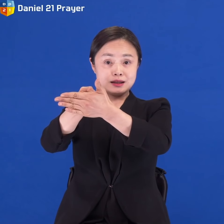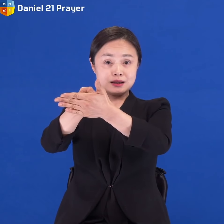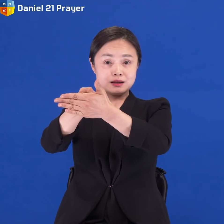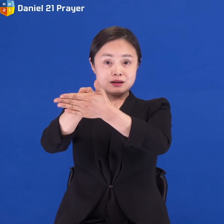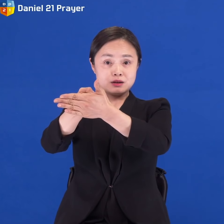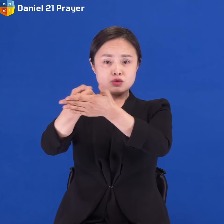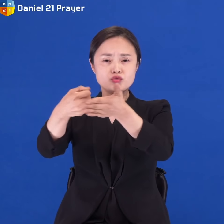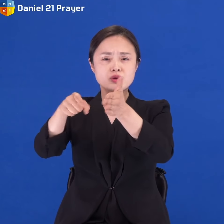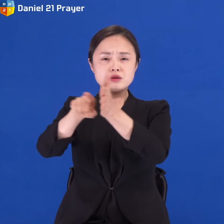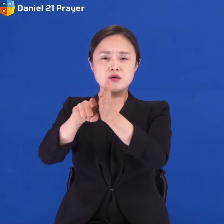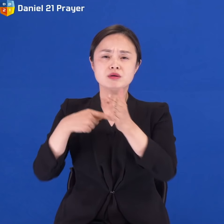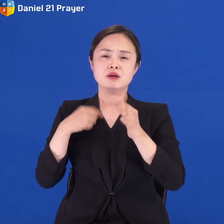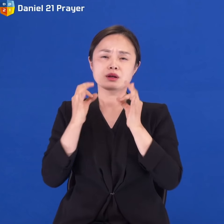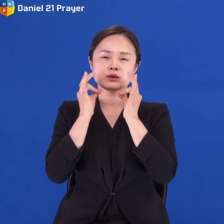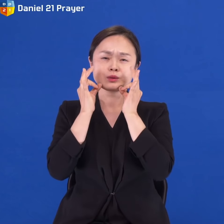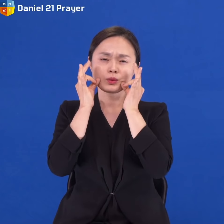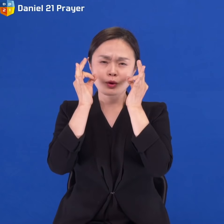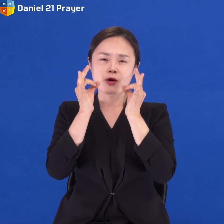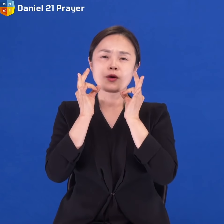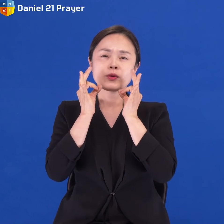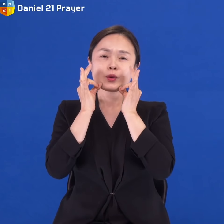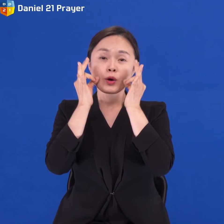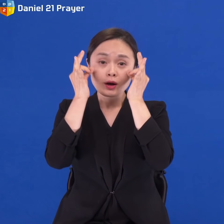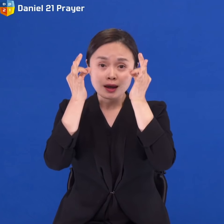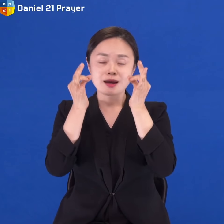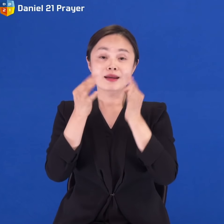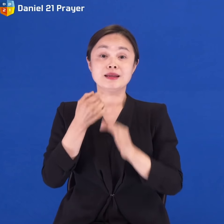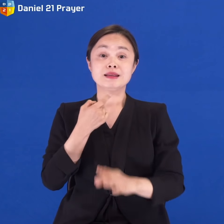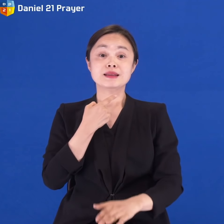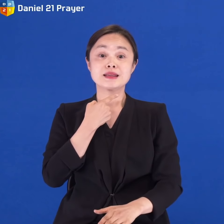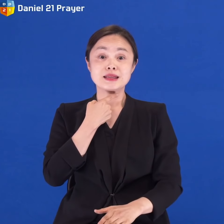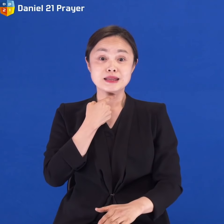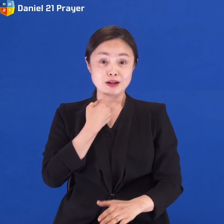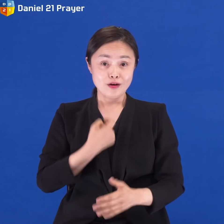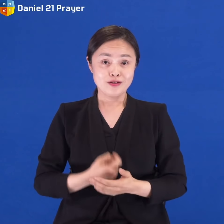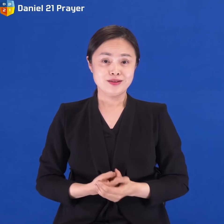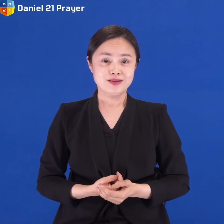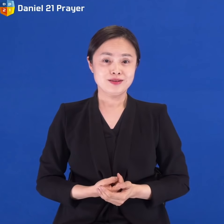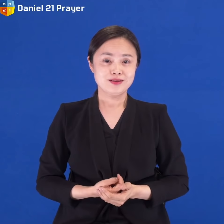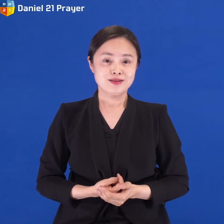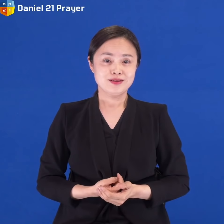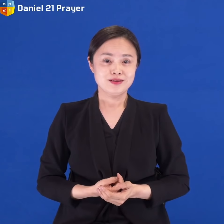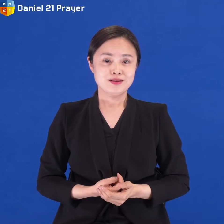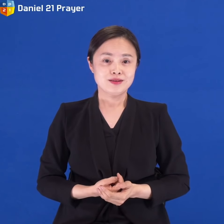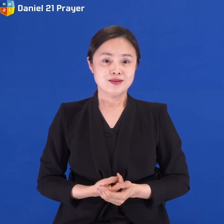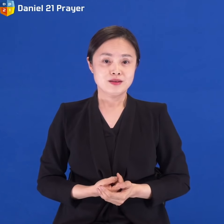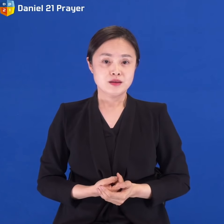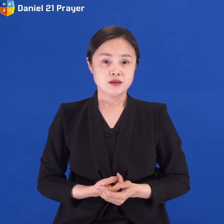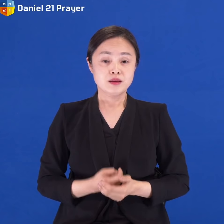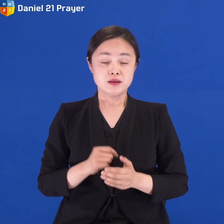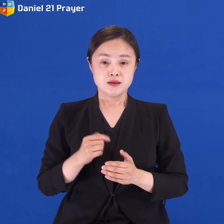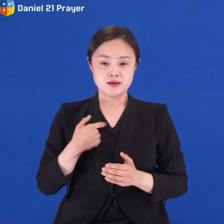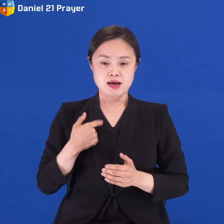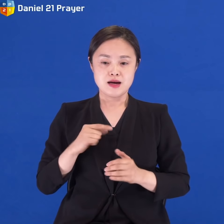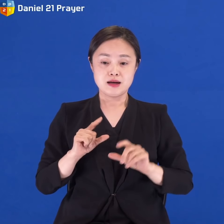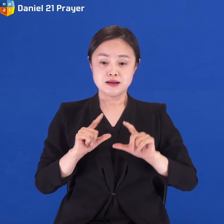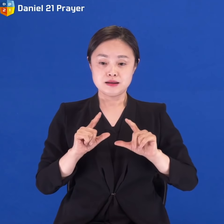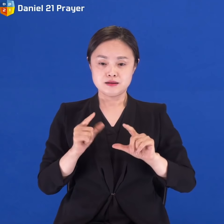삼으려고 노력하던 그 시기 전까지는 5가지 중독에 시달리며